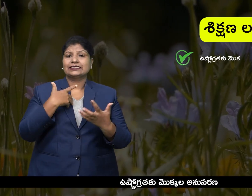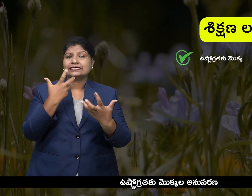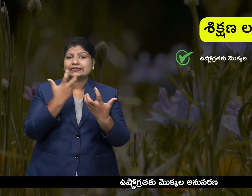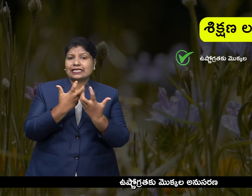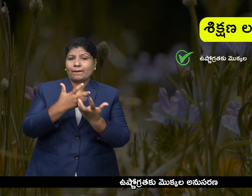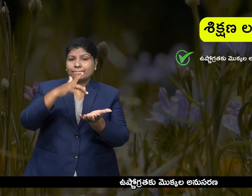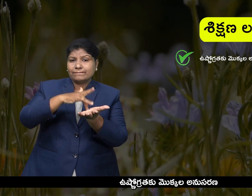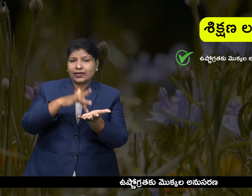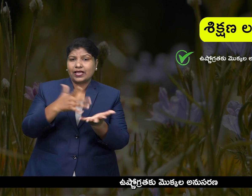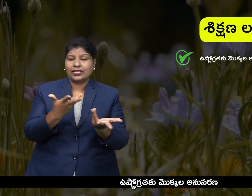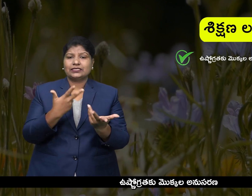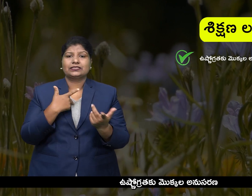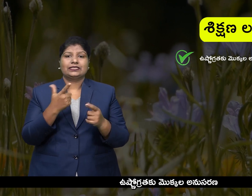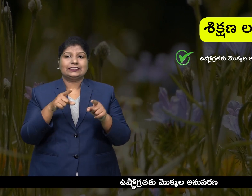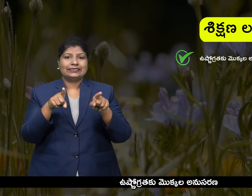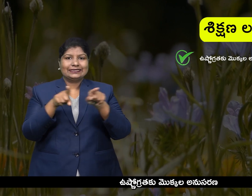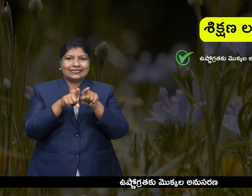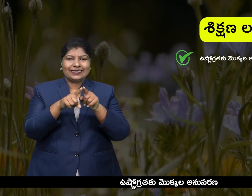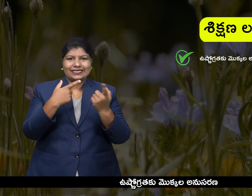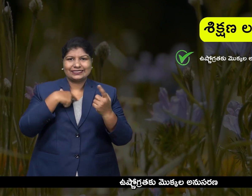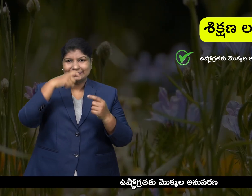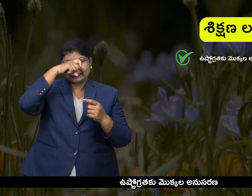ఉష్ణోగ్రతకు మొక్కల అనుసరణ,